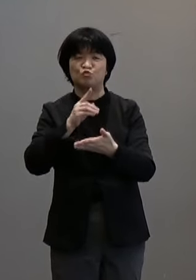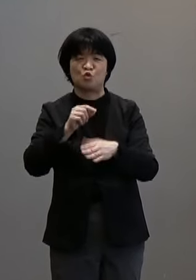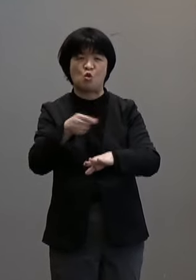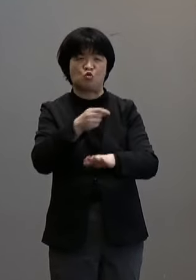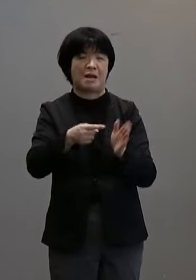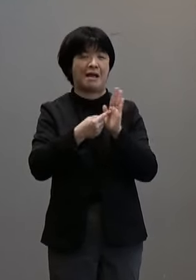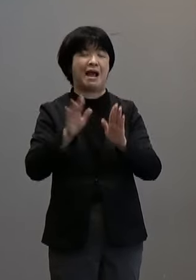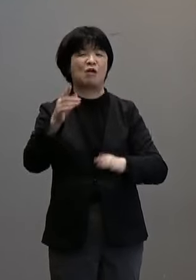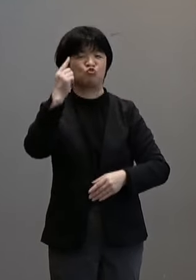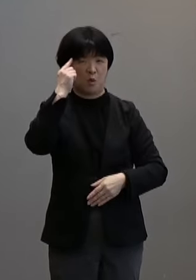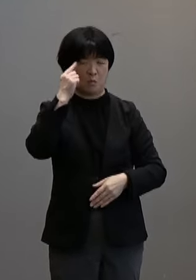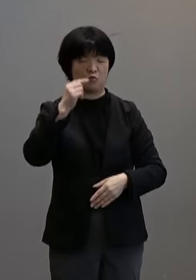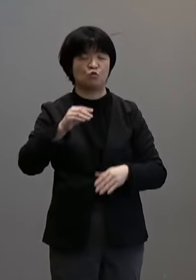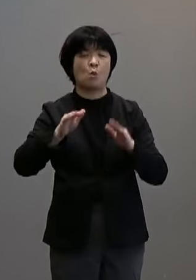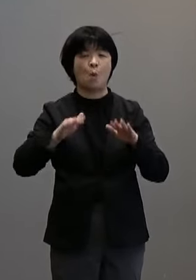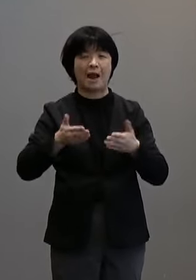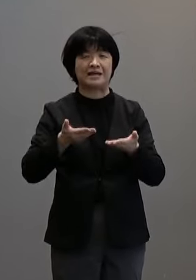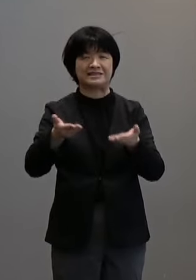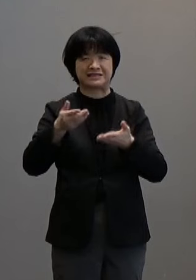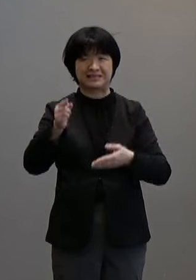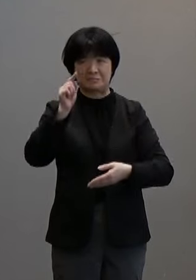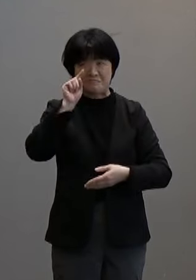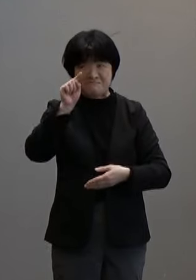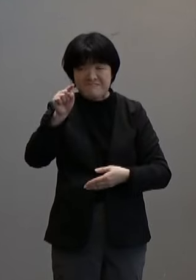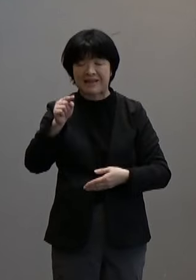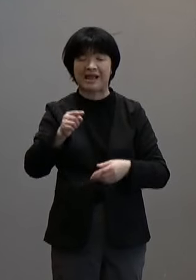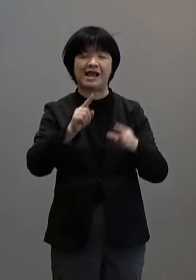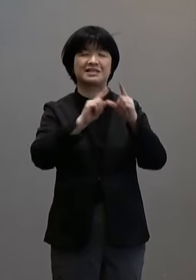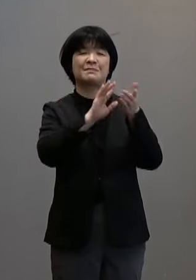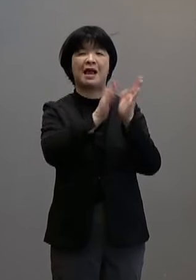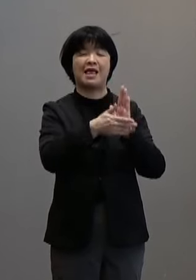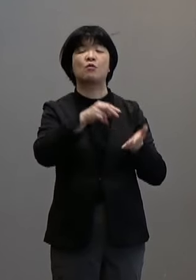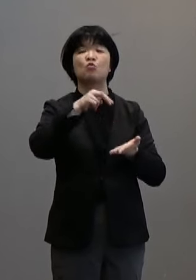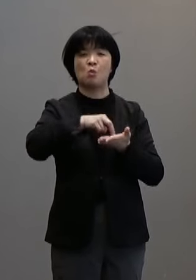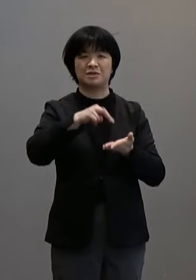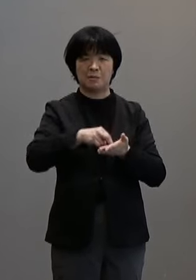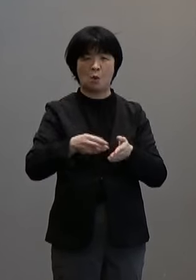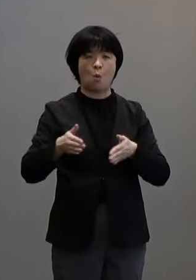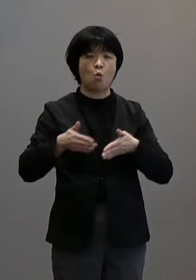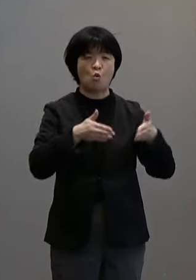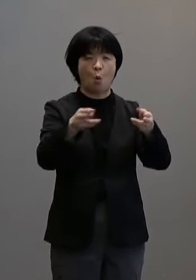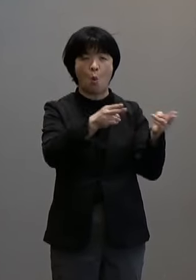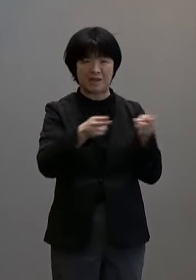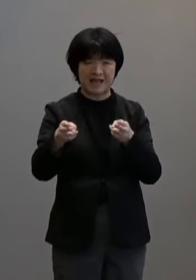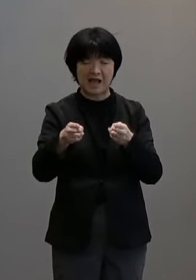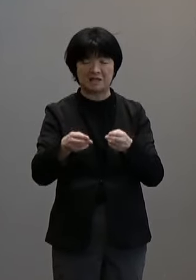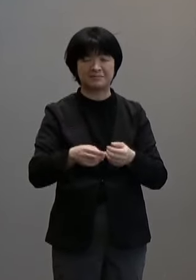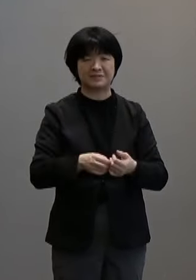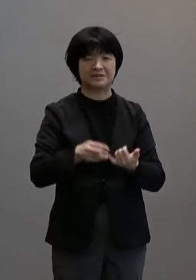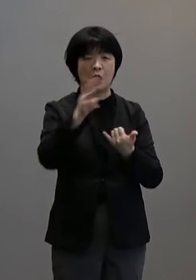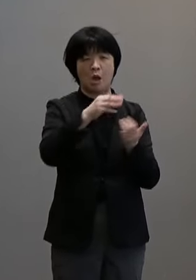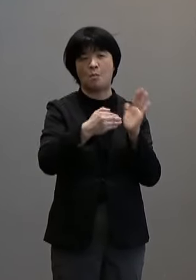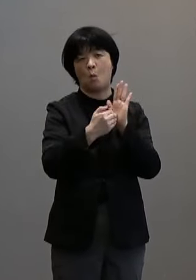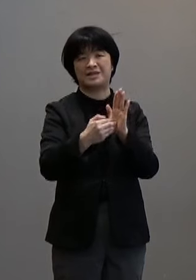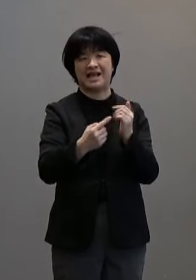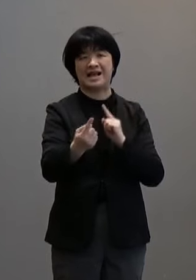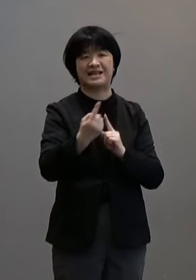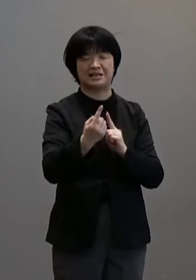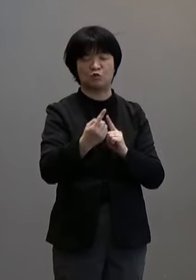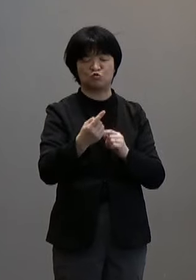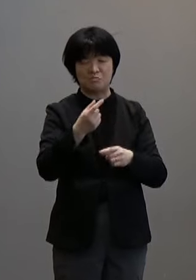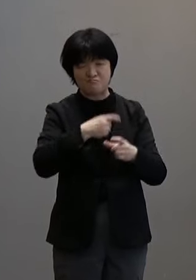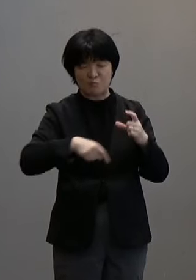半島での実証を受けてですね、さらに我々千葉県としてですね、道路整備、防災対策を含めてですね、より対策を